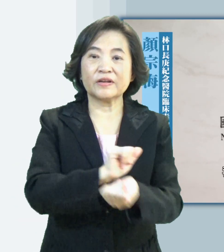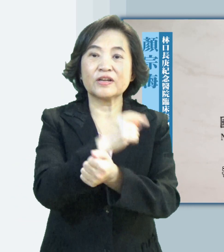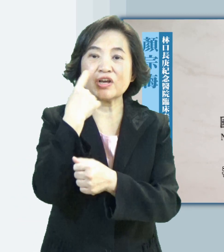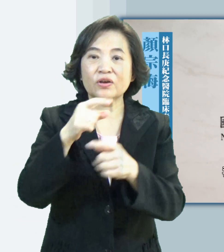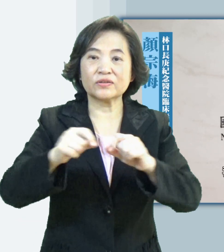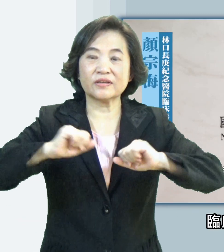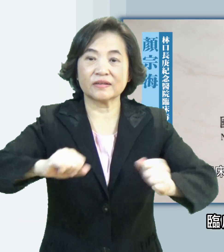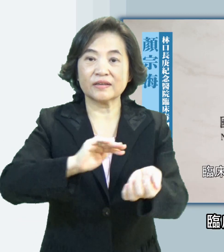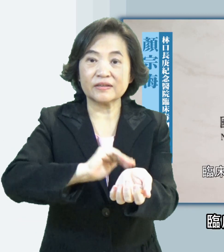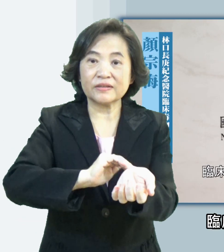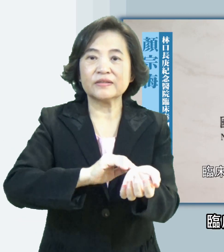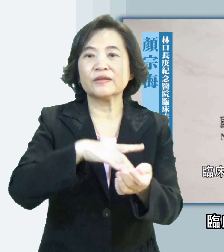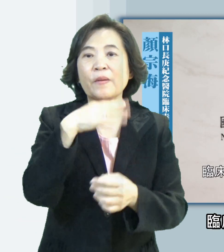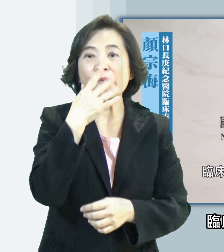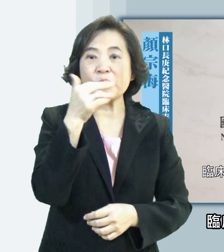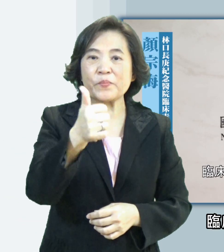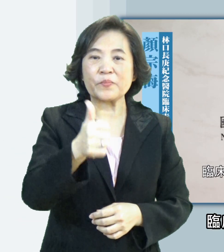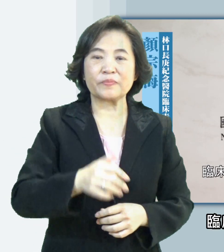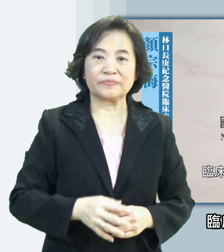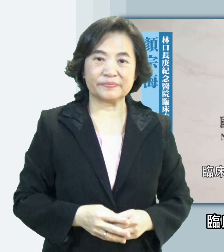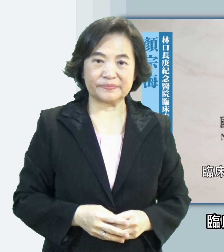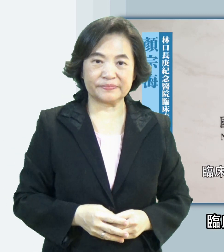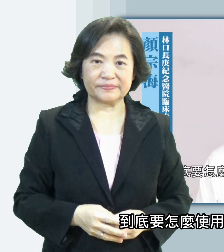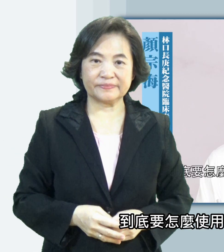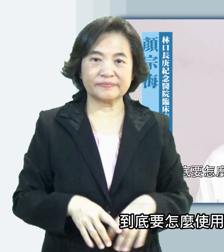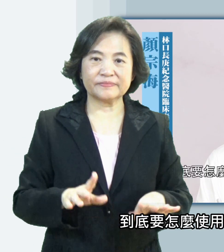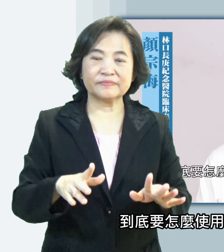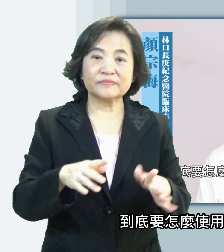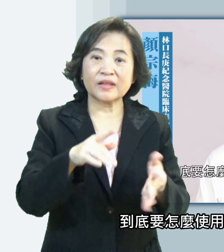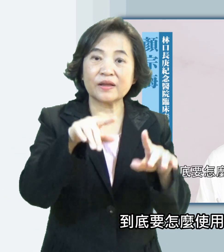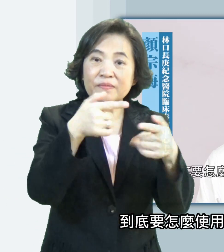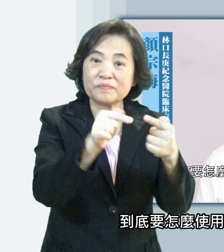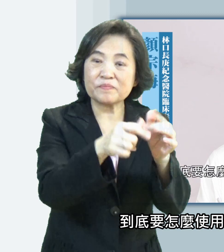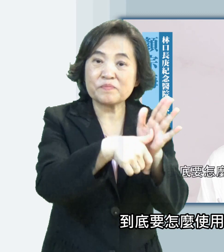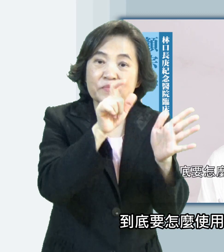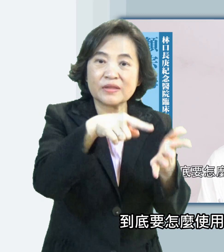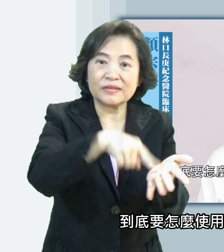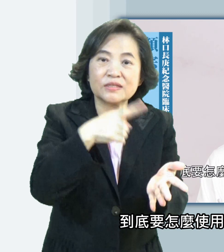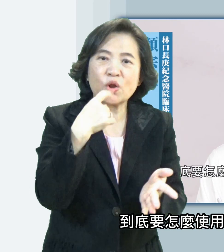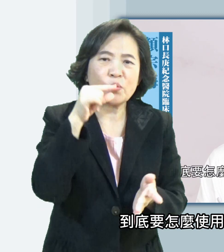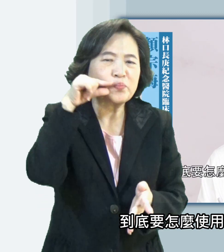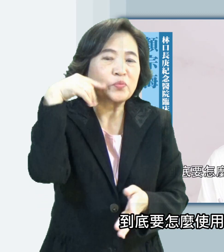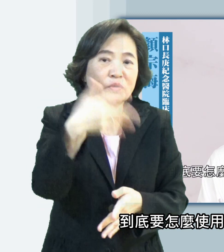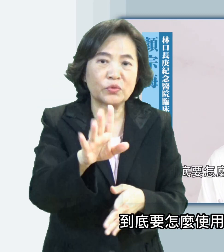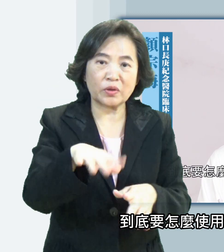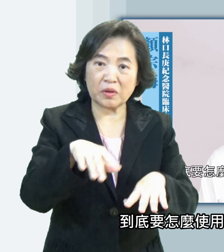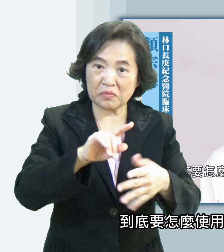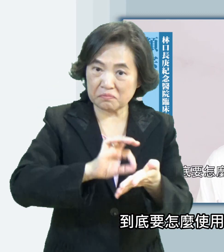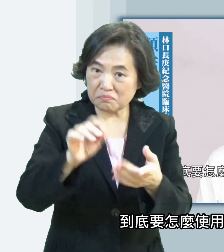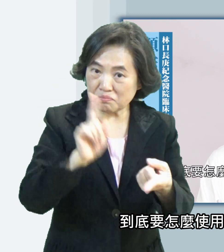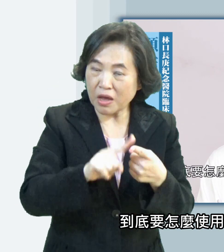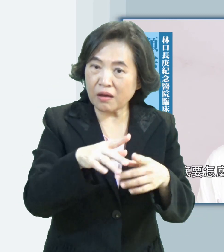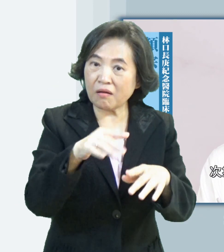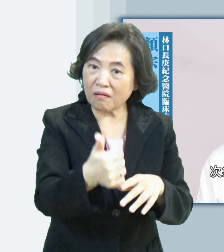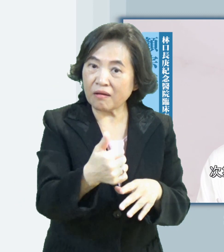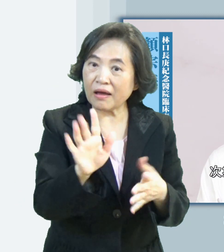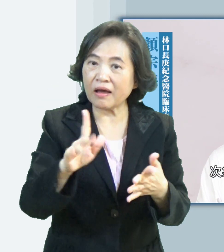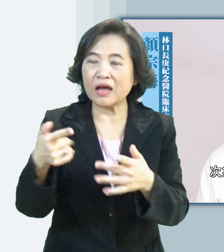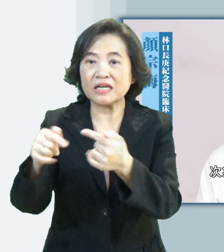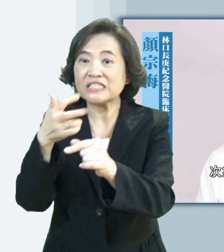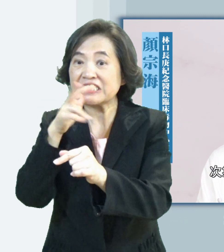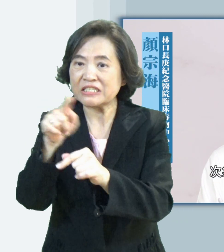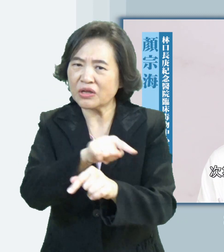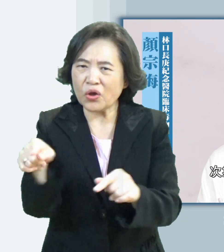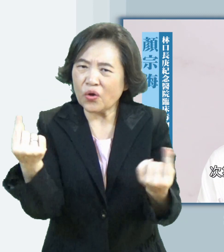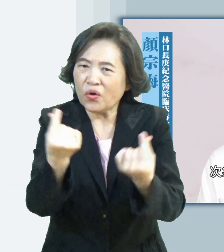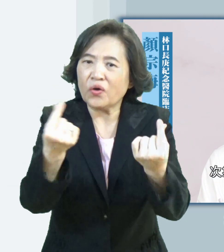大家好，我是林桥冲港警察局长，林冲突破中心主任严总怀巨星，都带牛班中此流算水正好安全有就好。此流算水了漂